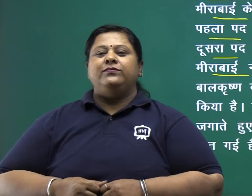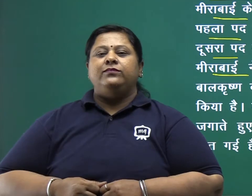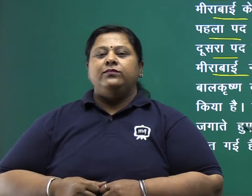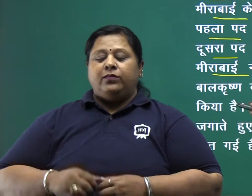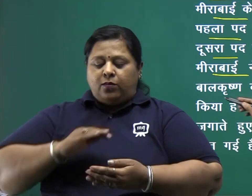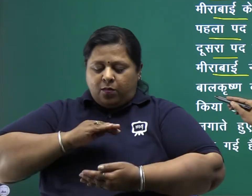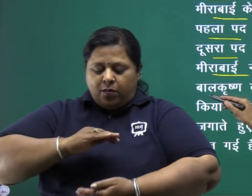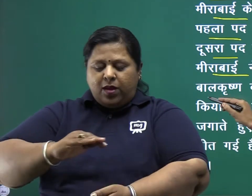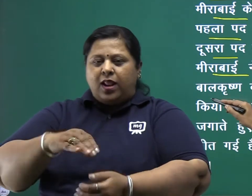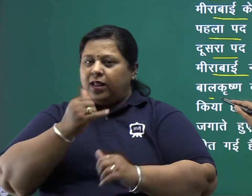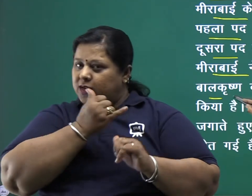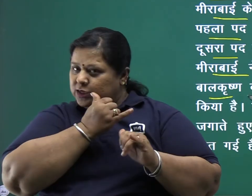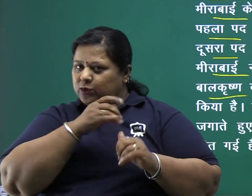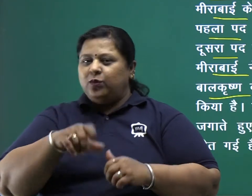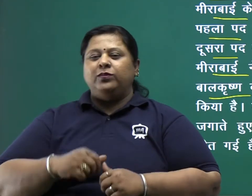बाल कृष्ण को